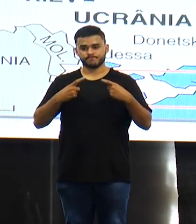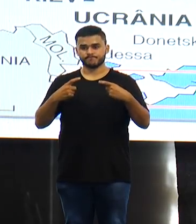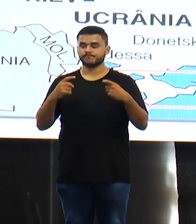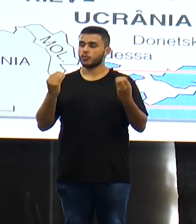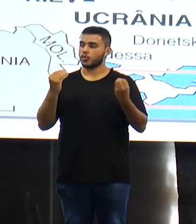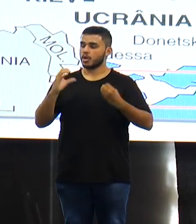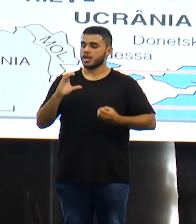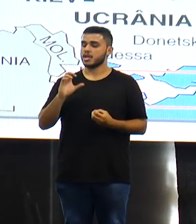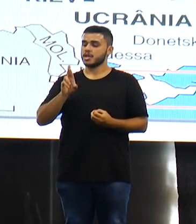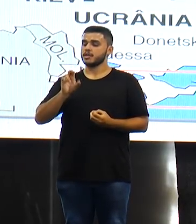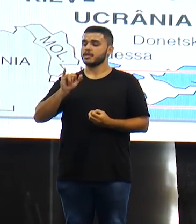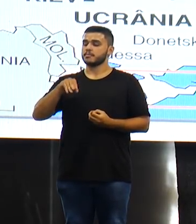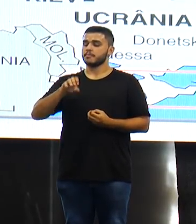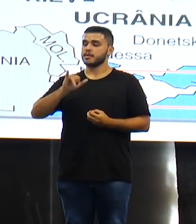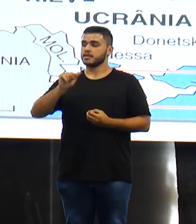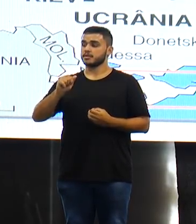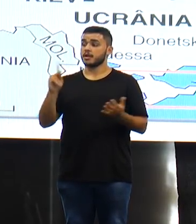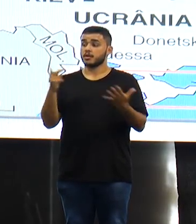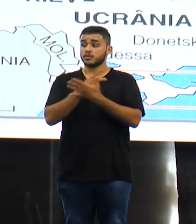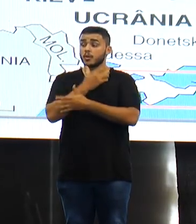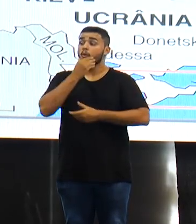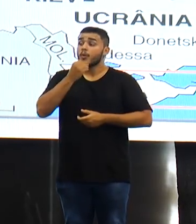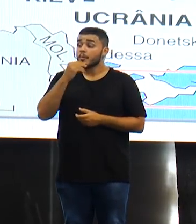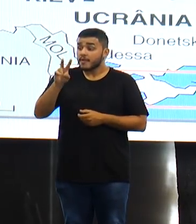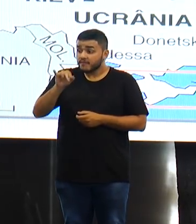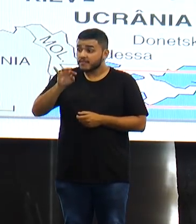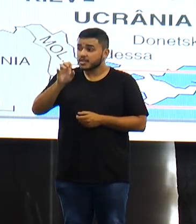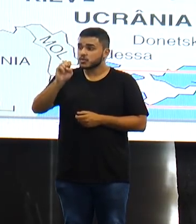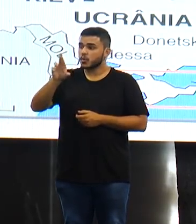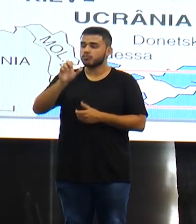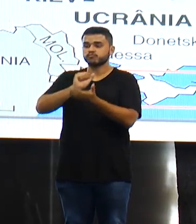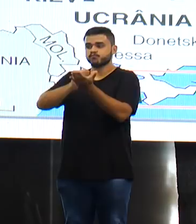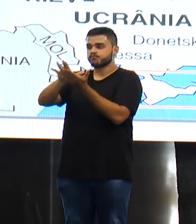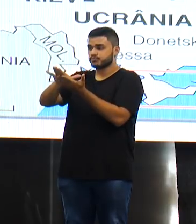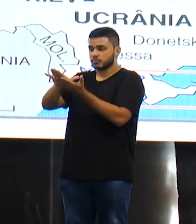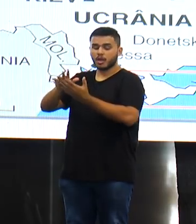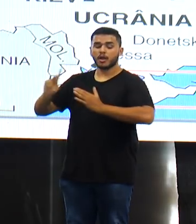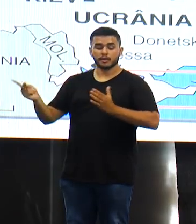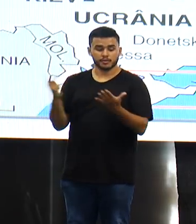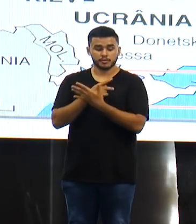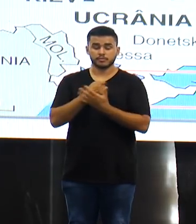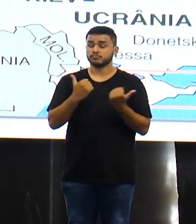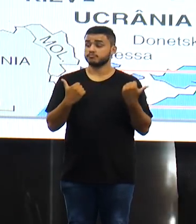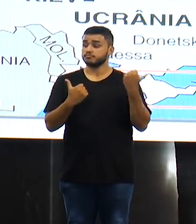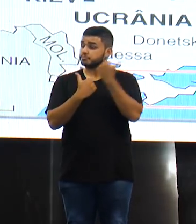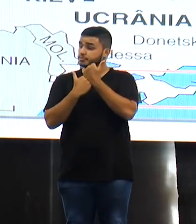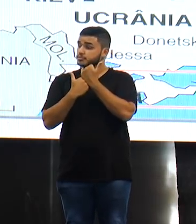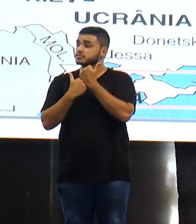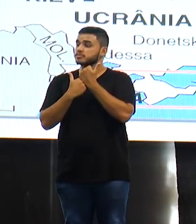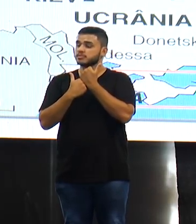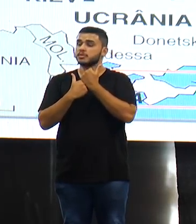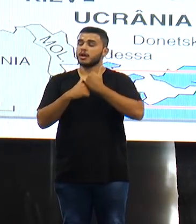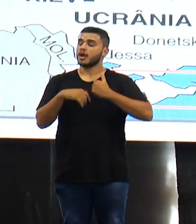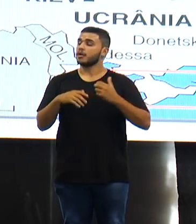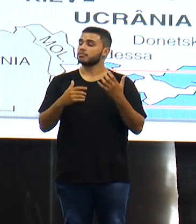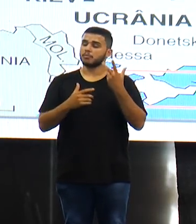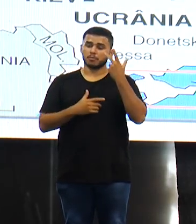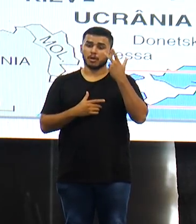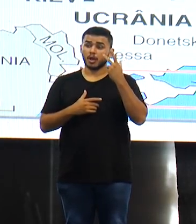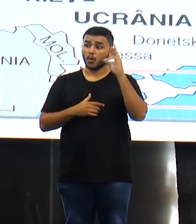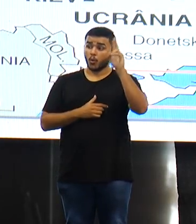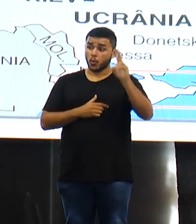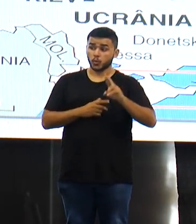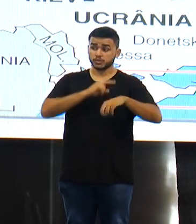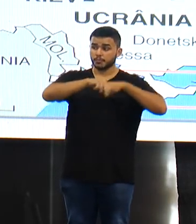Viktor Yanukovych. E aí a oposição assumiu o governo. A Rússia não